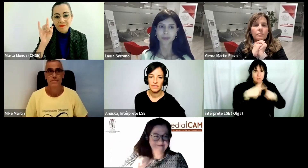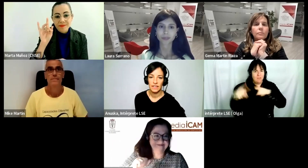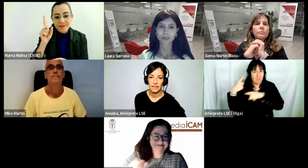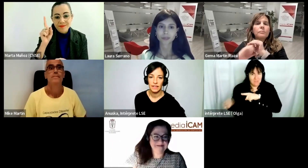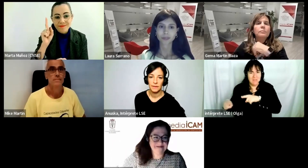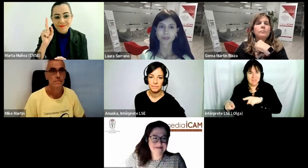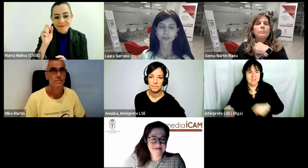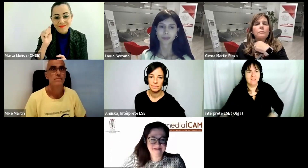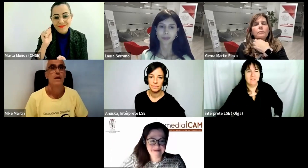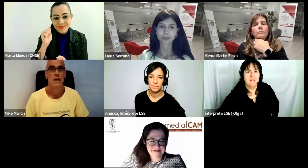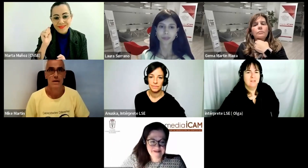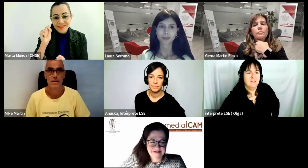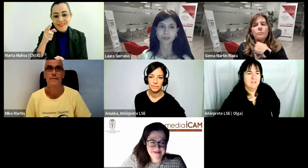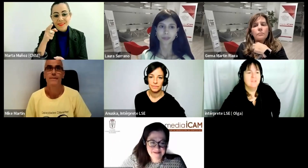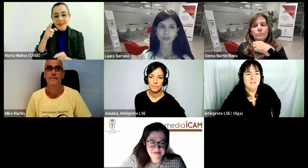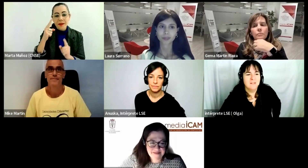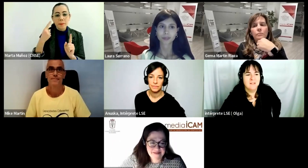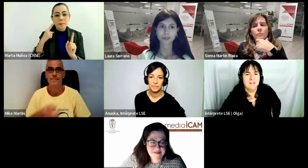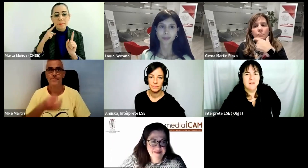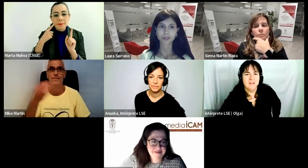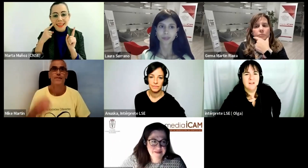Entiendo la diferencia.